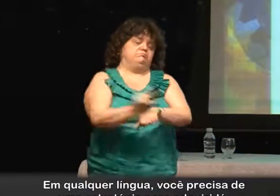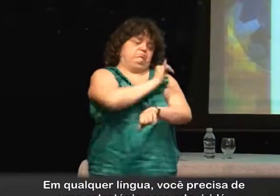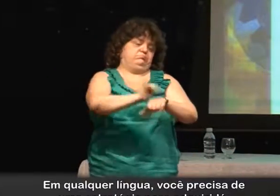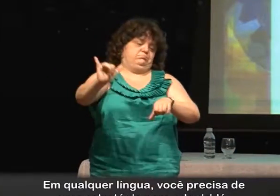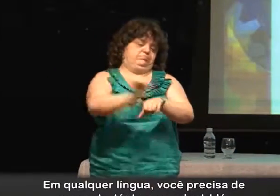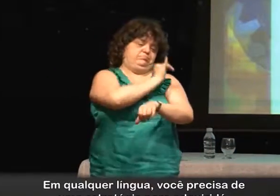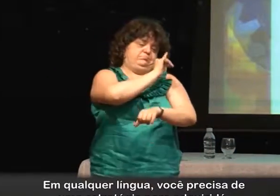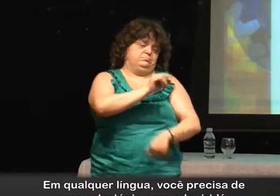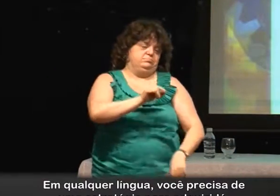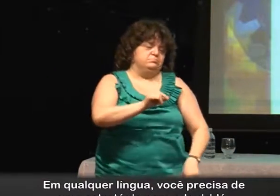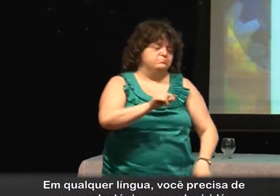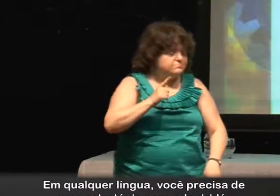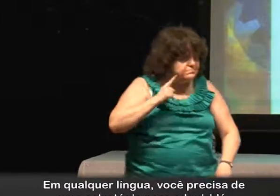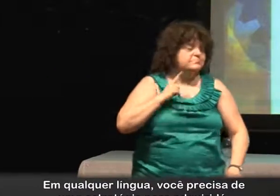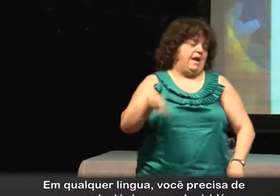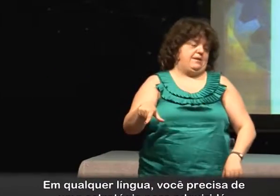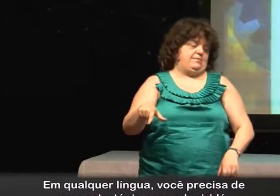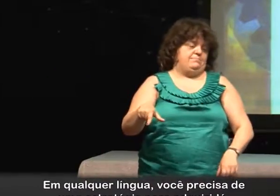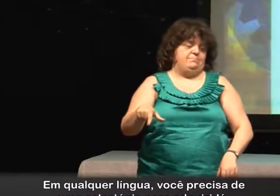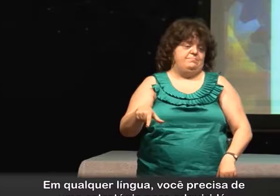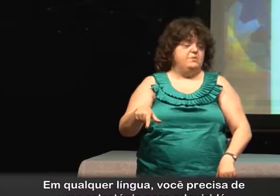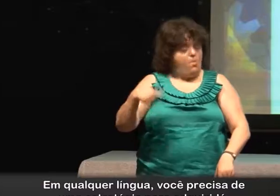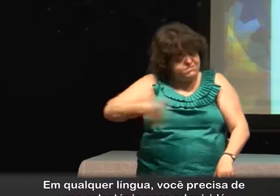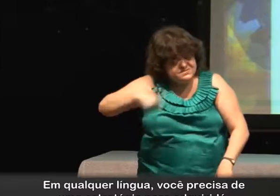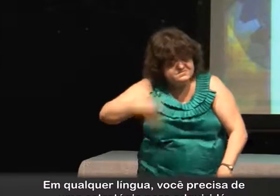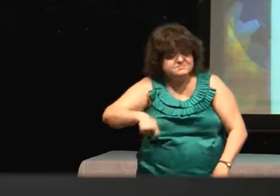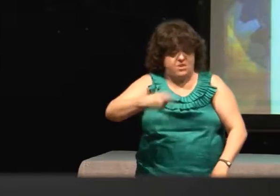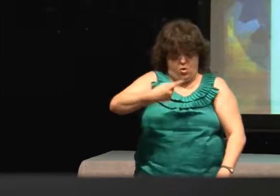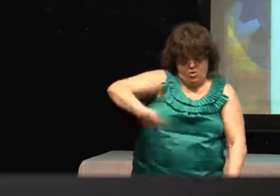qualquer língua, você precisa de uma estratégia para adquiri-la.